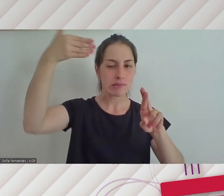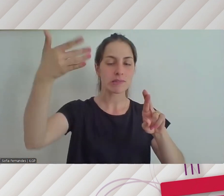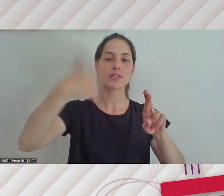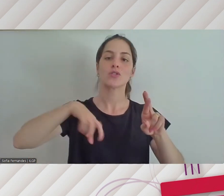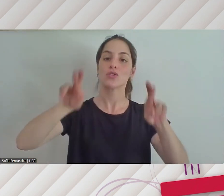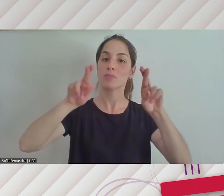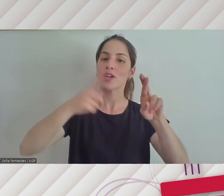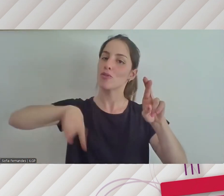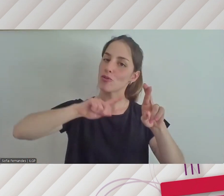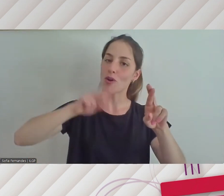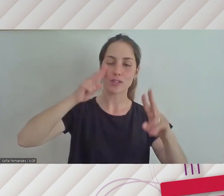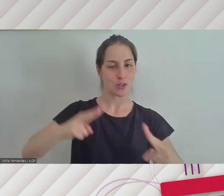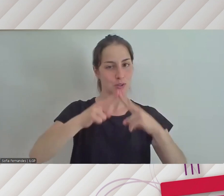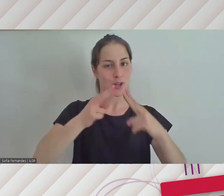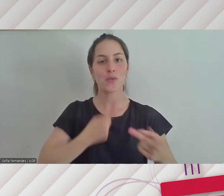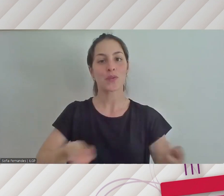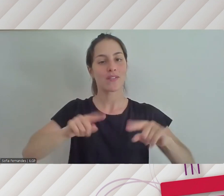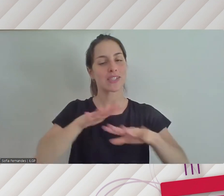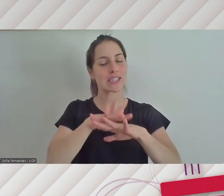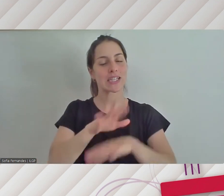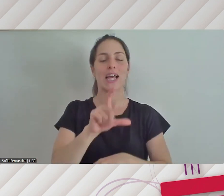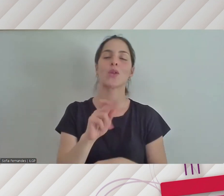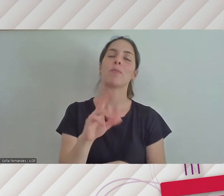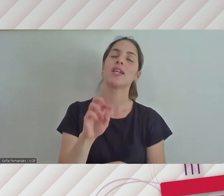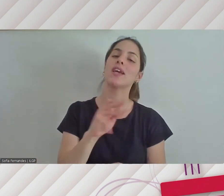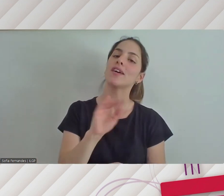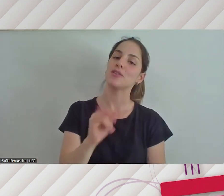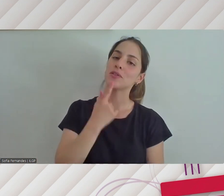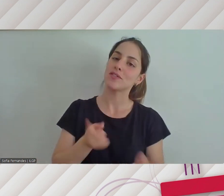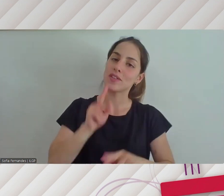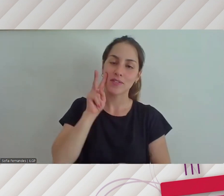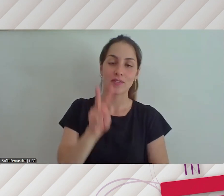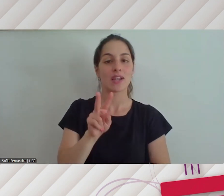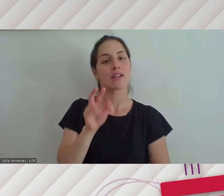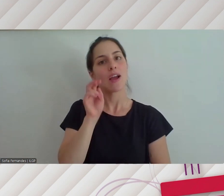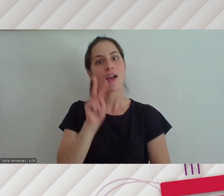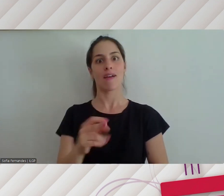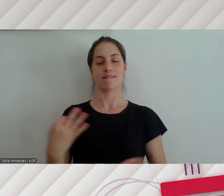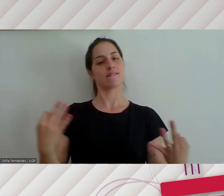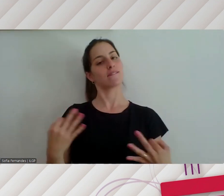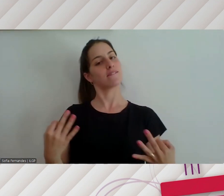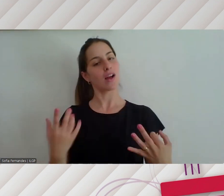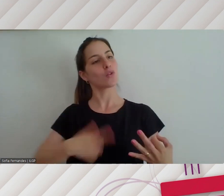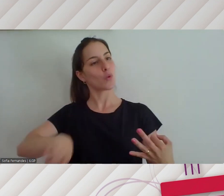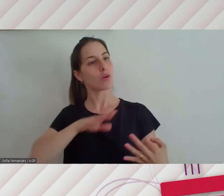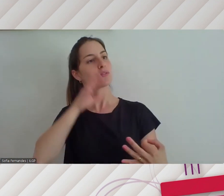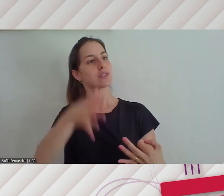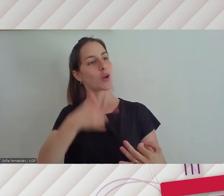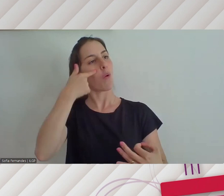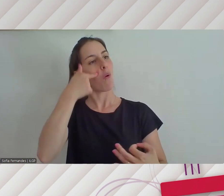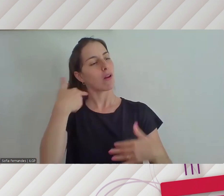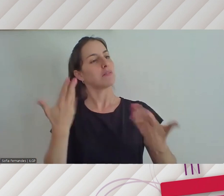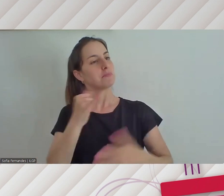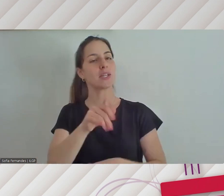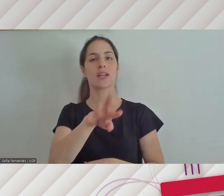possamos encontrar ainda na rede Alumni e identificar o INA como uma entidade